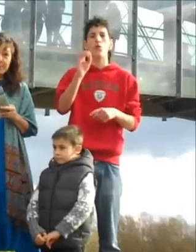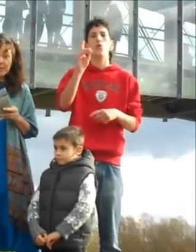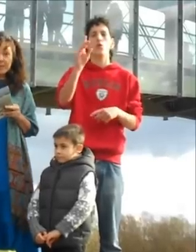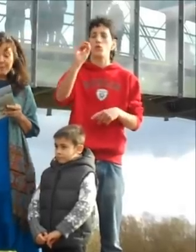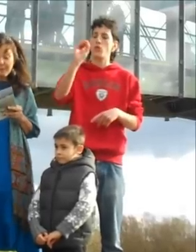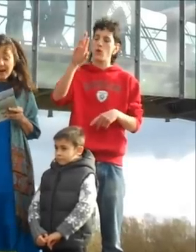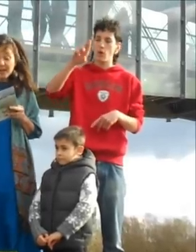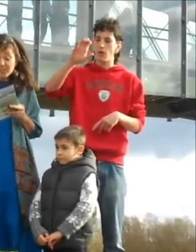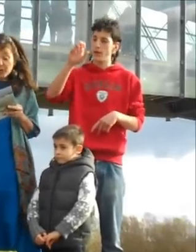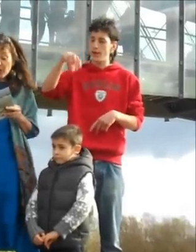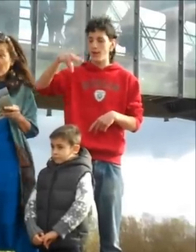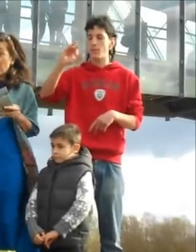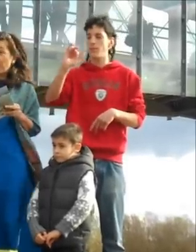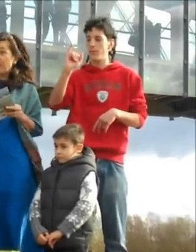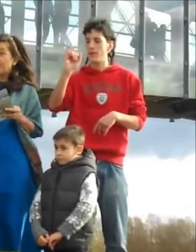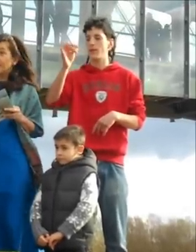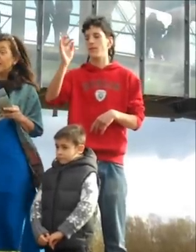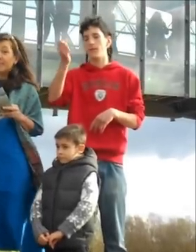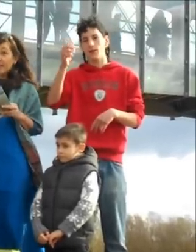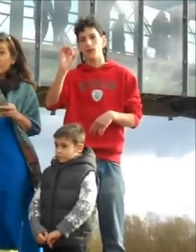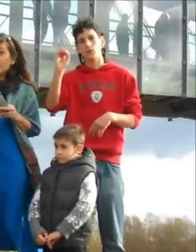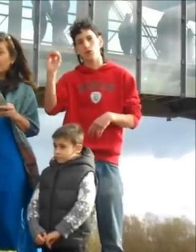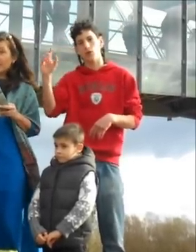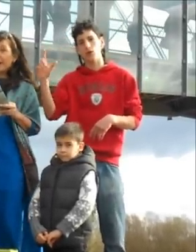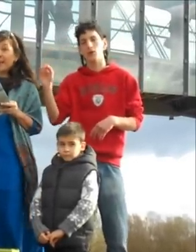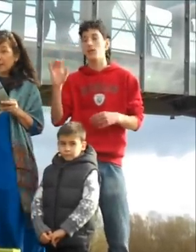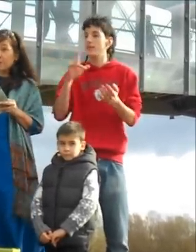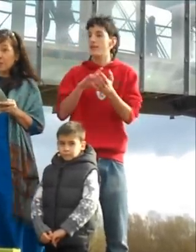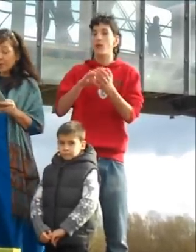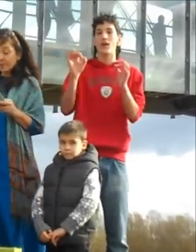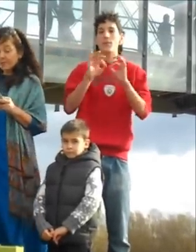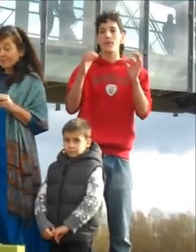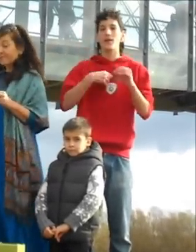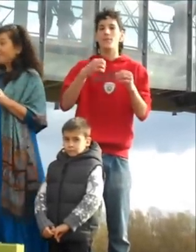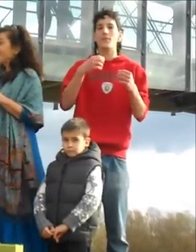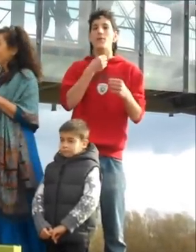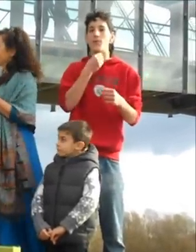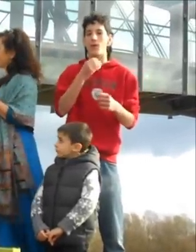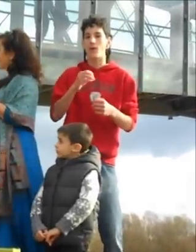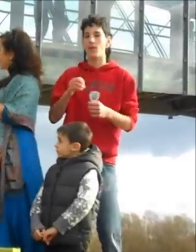re, mi, fa, sol. Tengo que preparar mi voz. ¡Yujú!